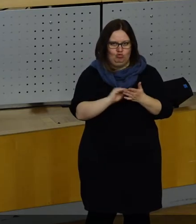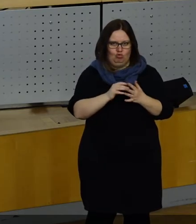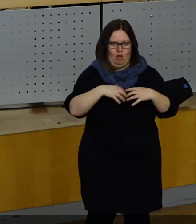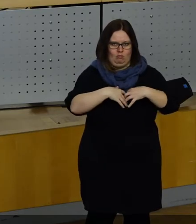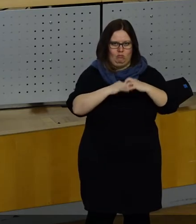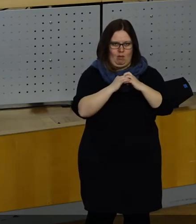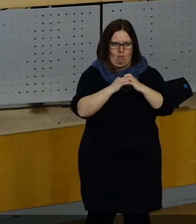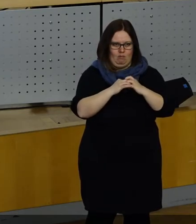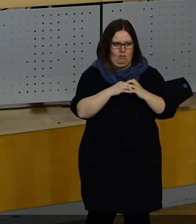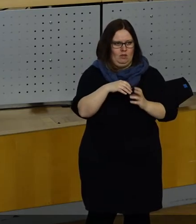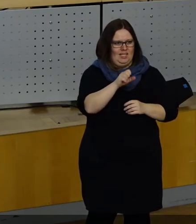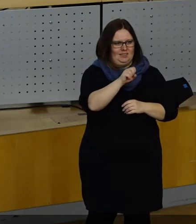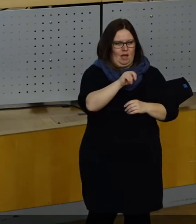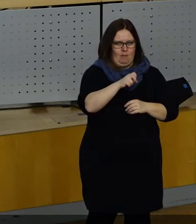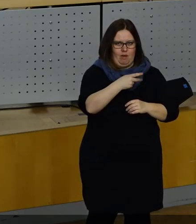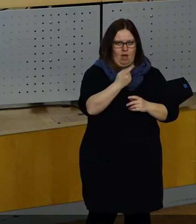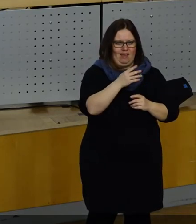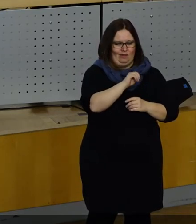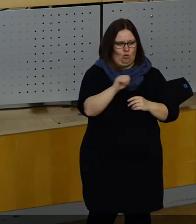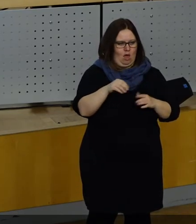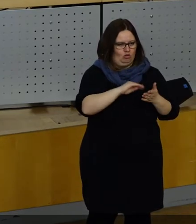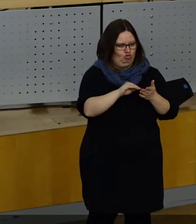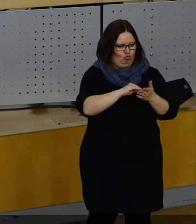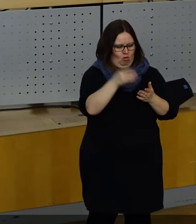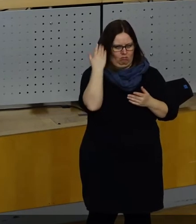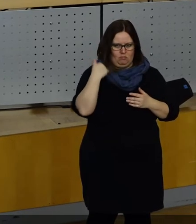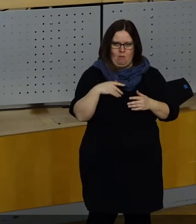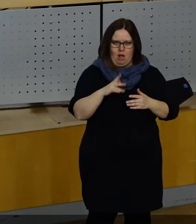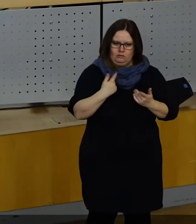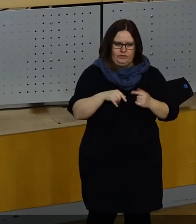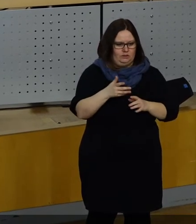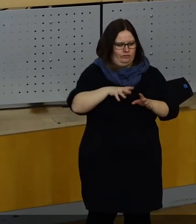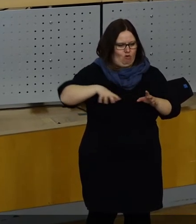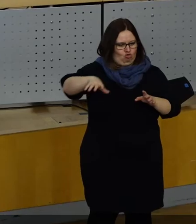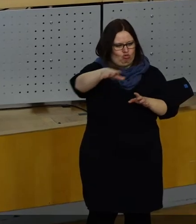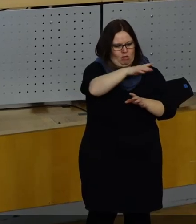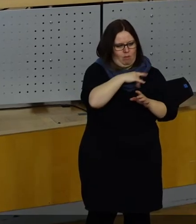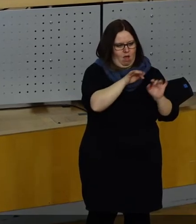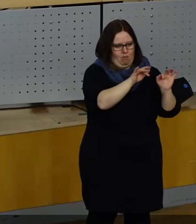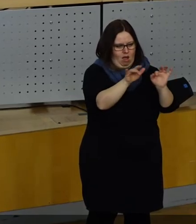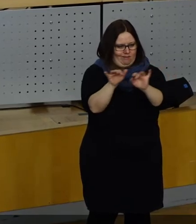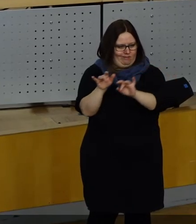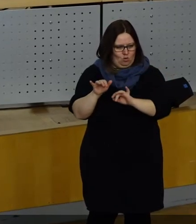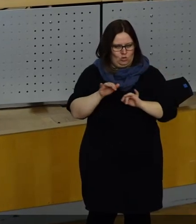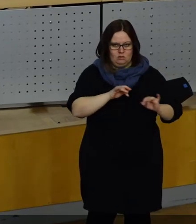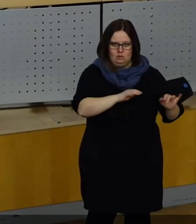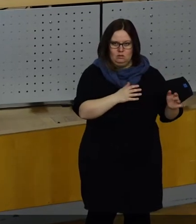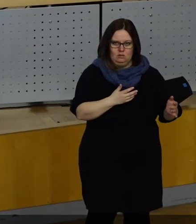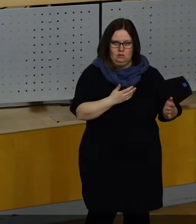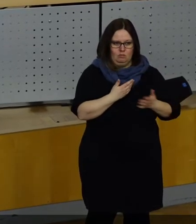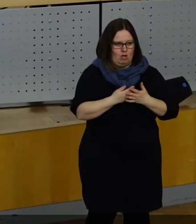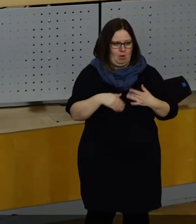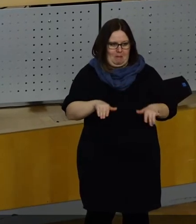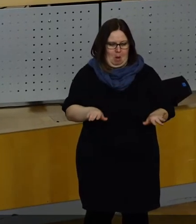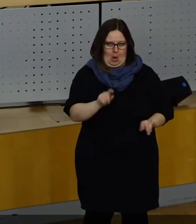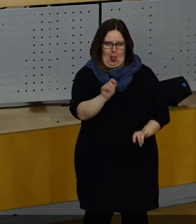herbeigebracht, die Semper-Nikolai-Schule, die diese Stadt unter Umständen in den Vorstädten viel mehr geprägt hat als der vielbeschworene